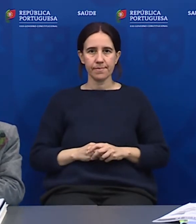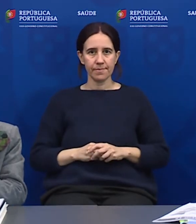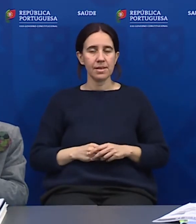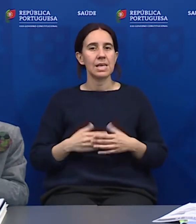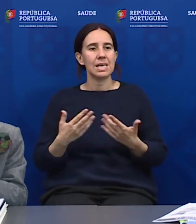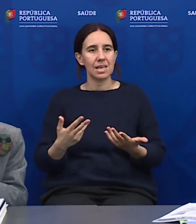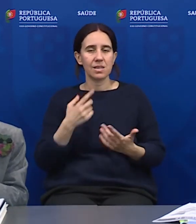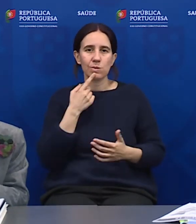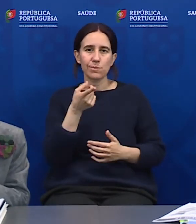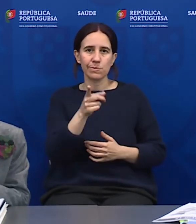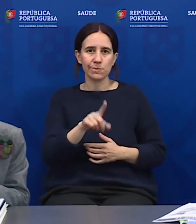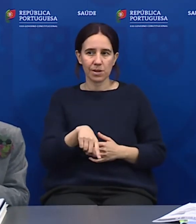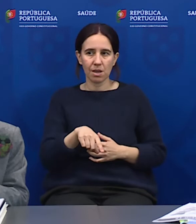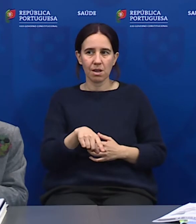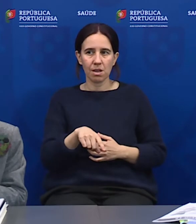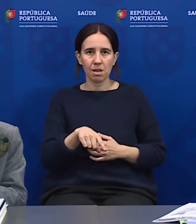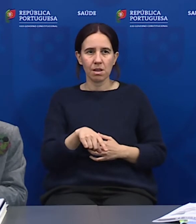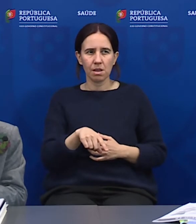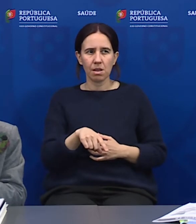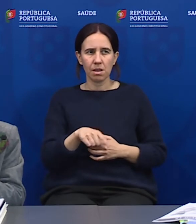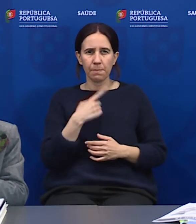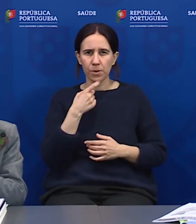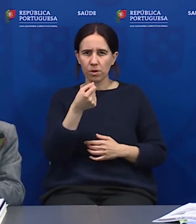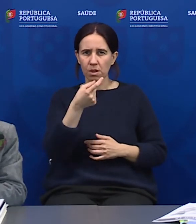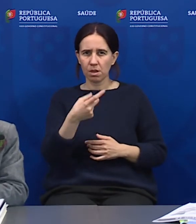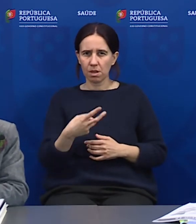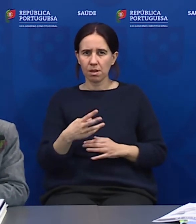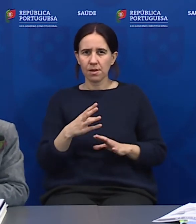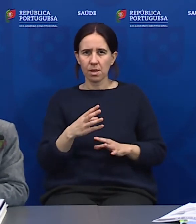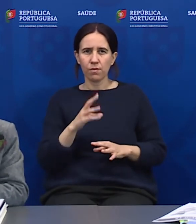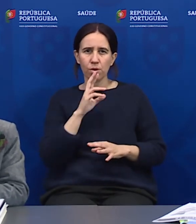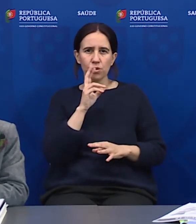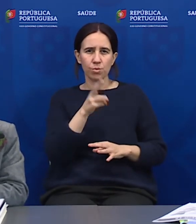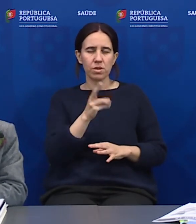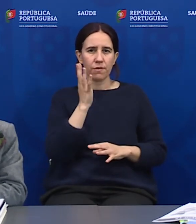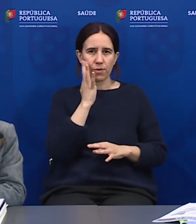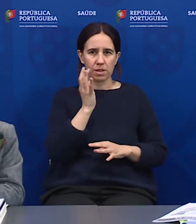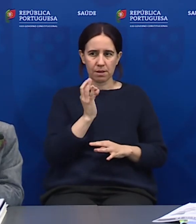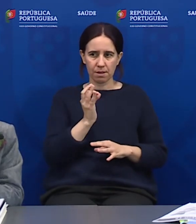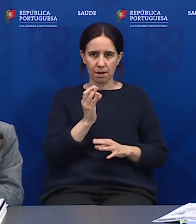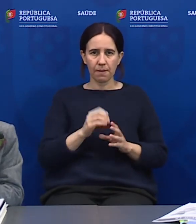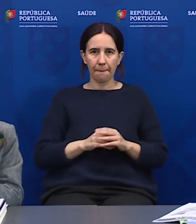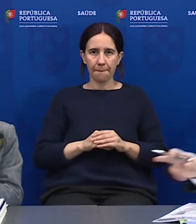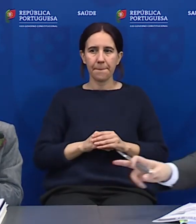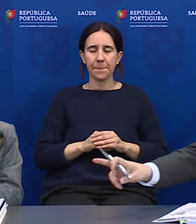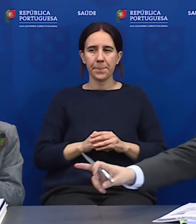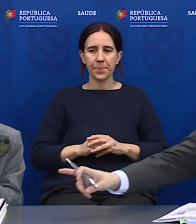mais uma vez, creio que é mais uma pergunta e eu vou tentar responder.